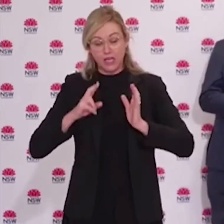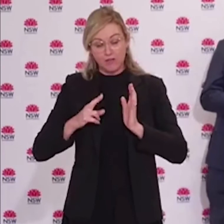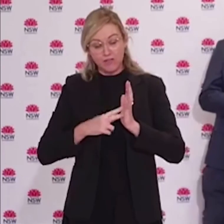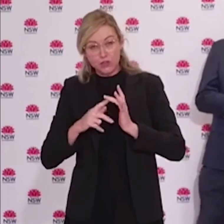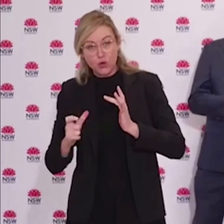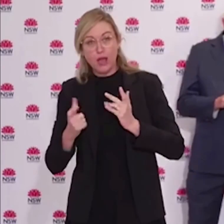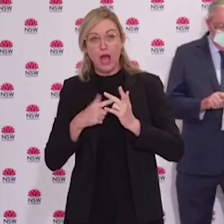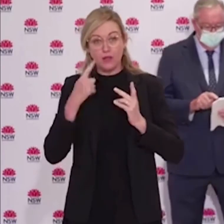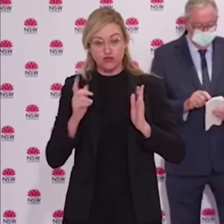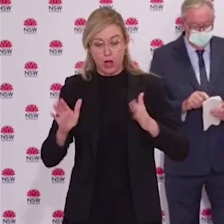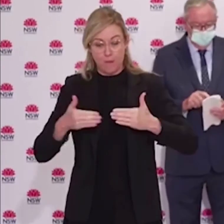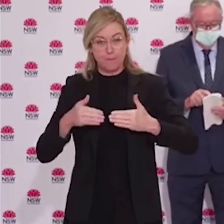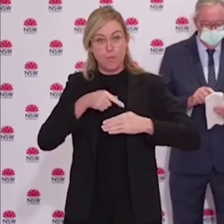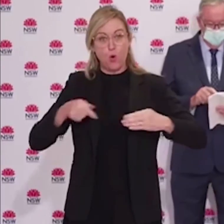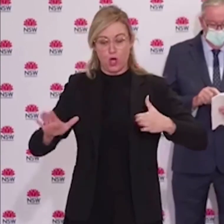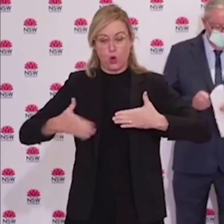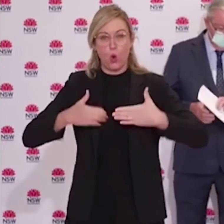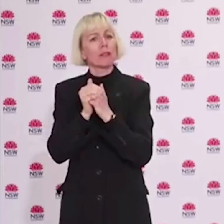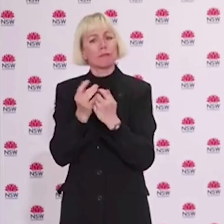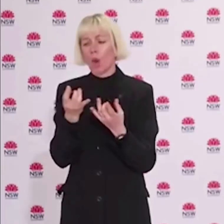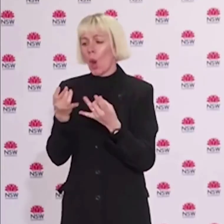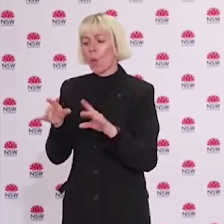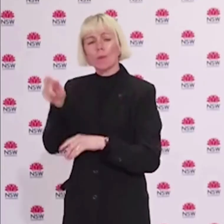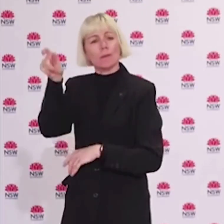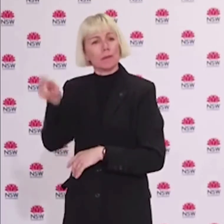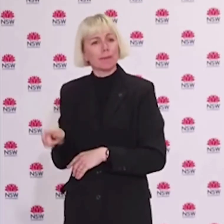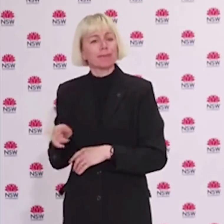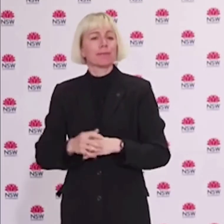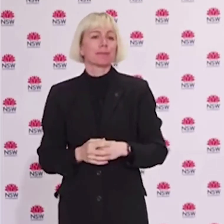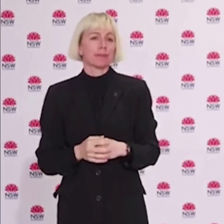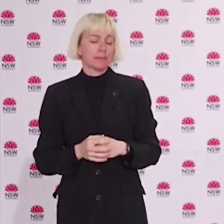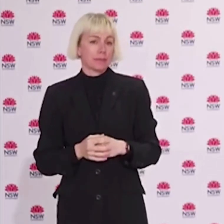लकडाउन हुँदाहुँदै पनि महामारी कम नभएपछि संकटकाल लगाउनु परेको हो।